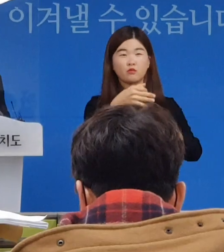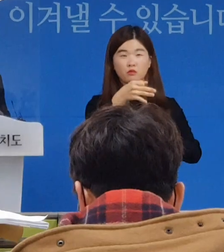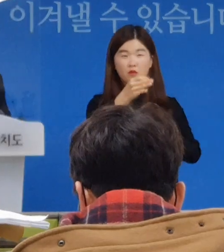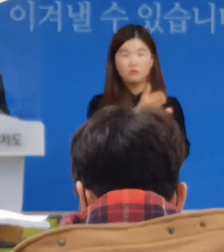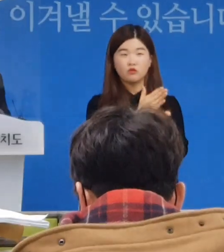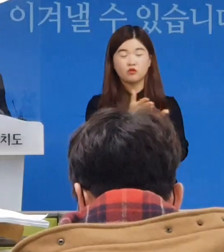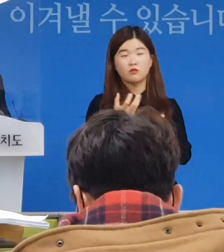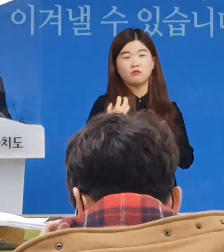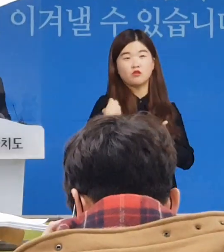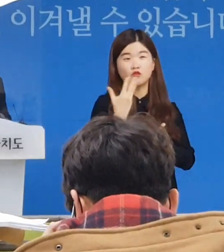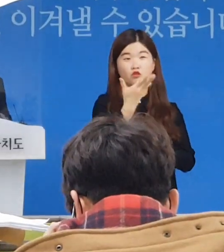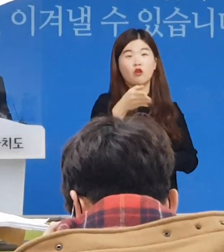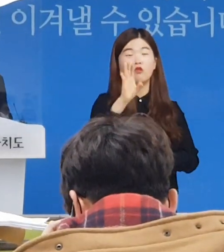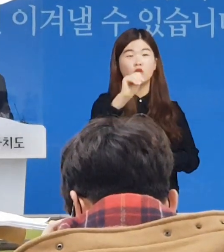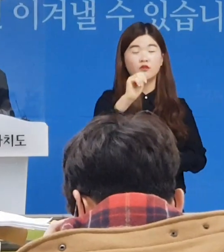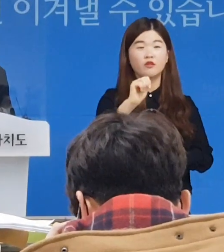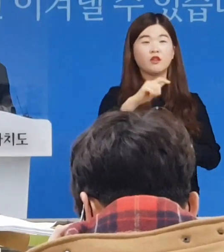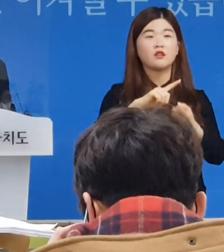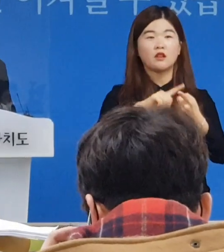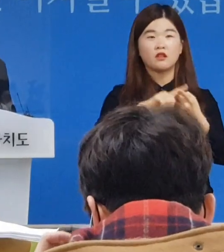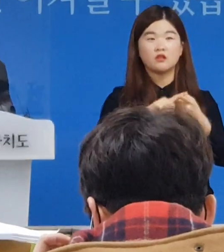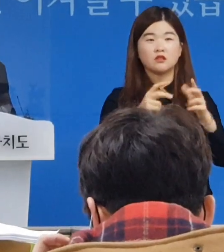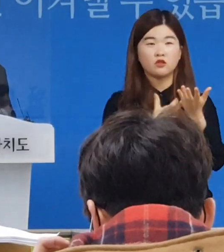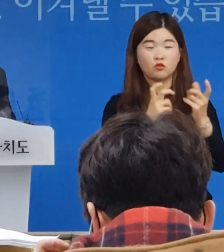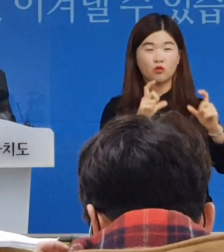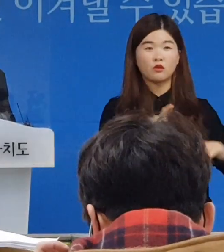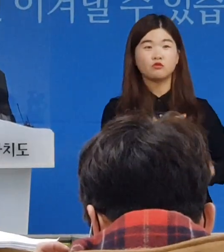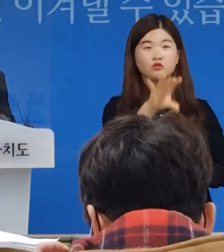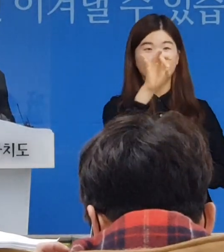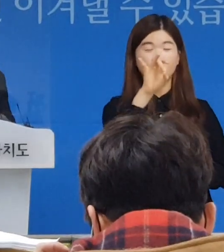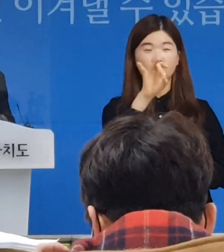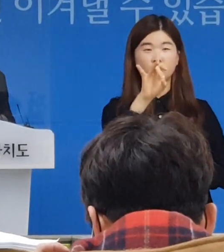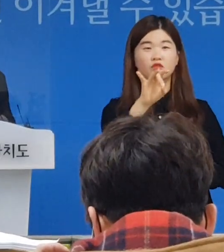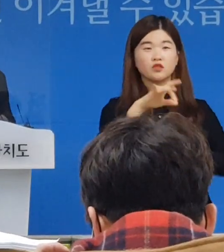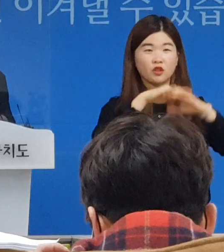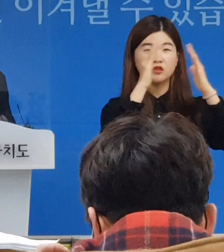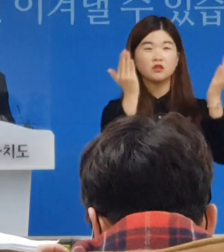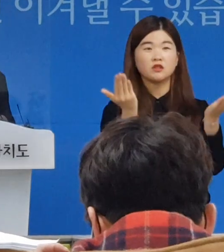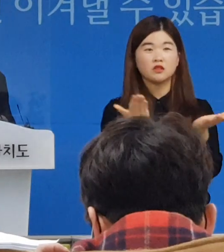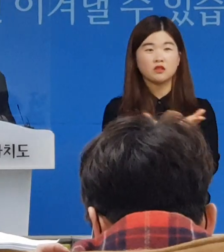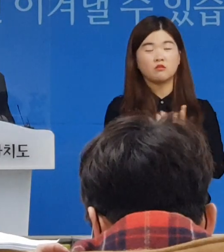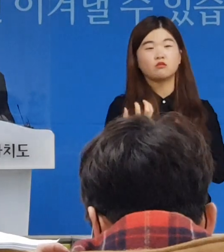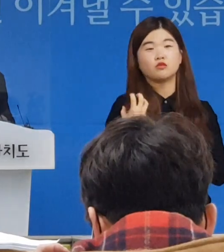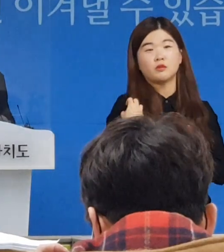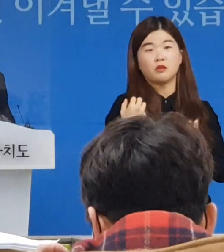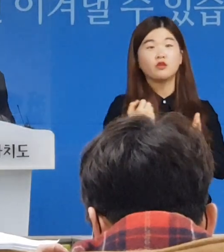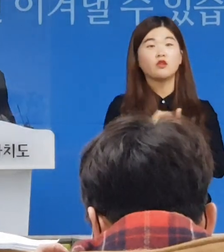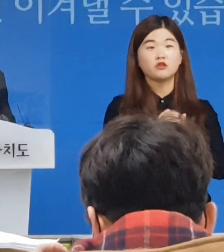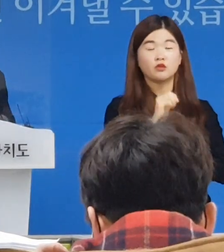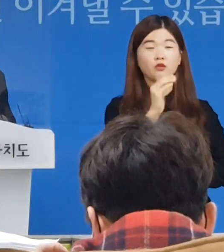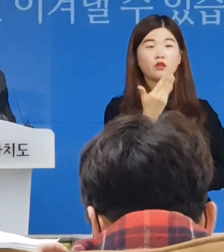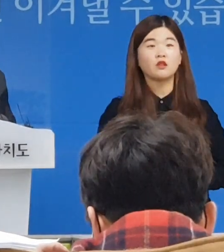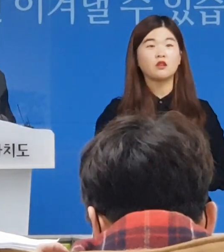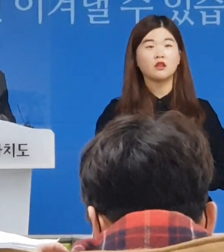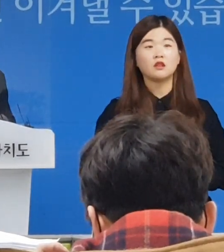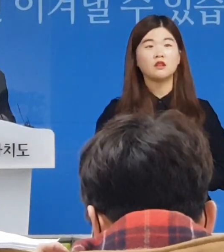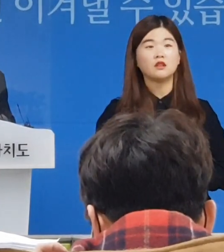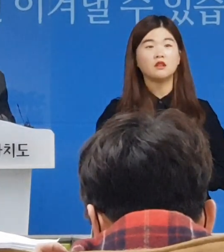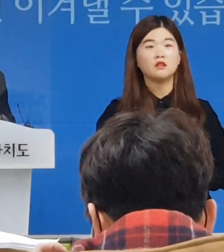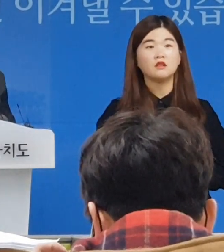분담금 29억 원에 대해서는 저희 도가 우선 전적으로 이제 부담하기로 했습니다. 그